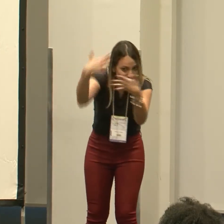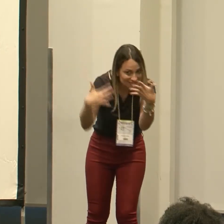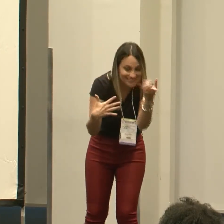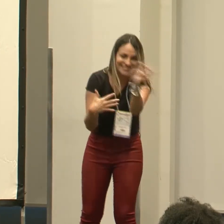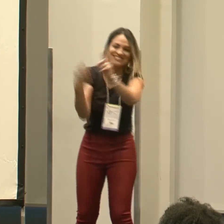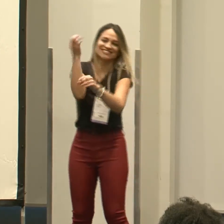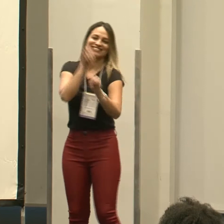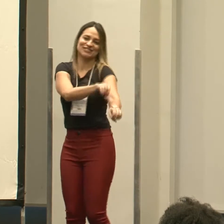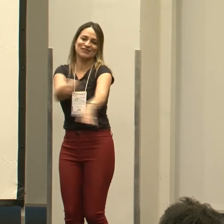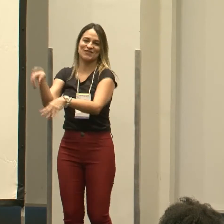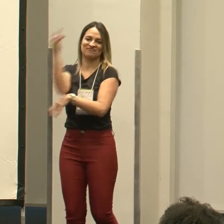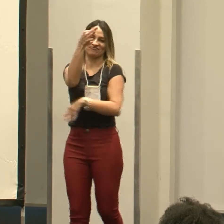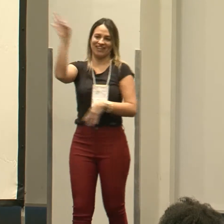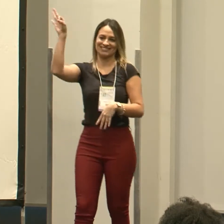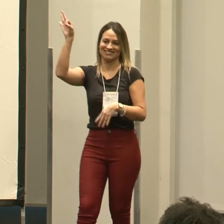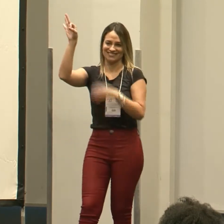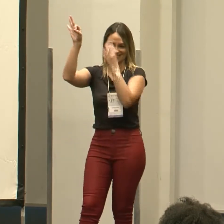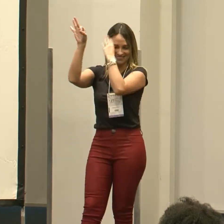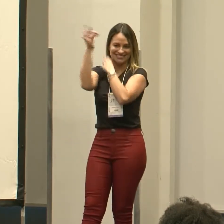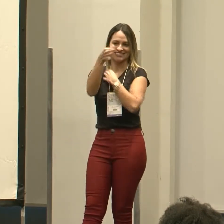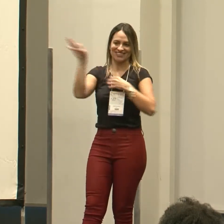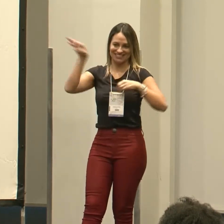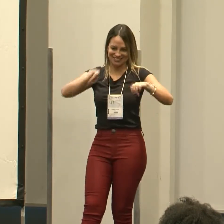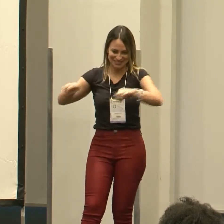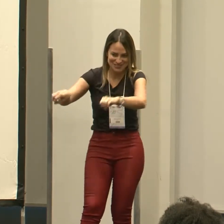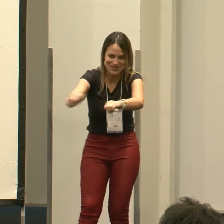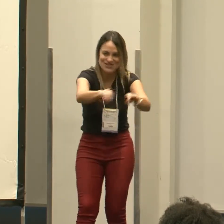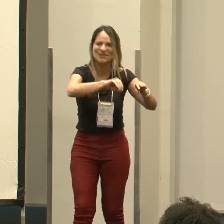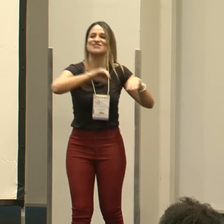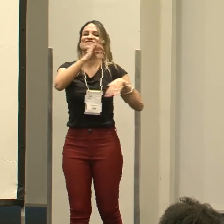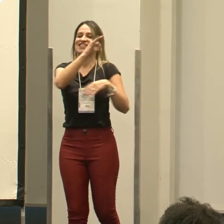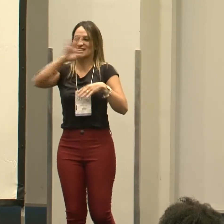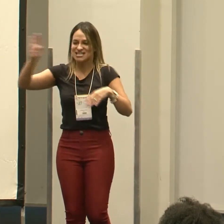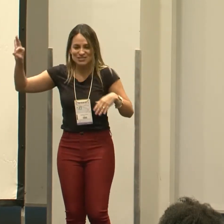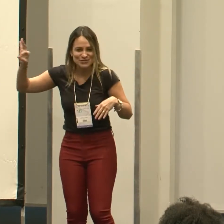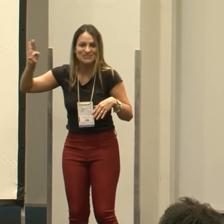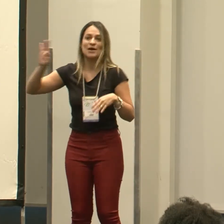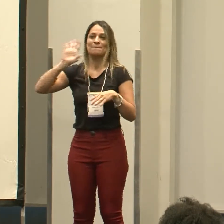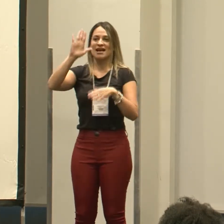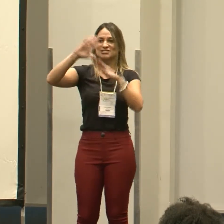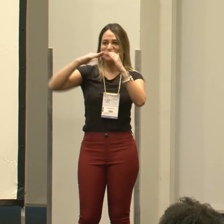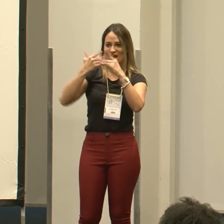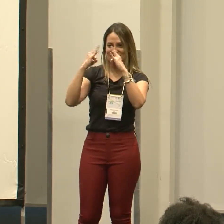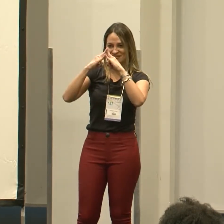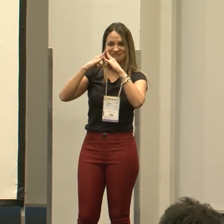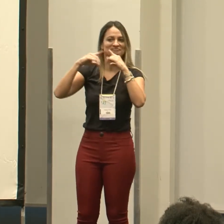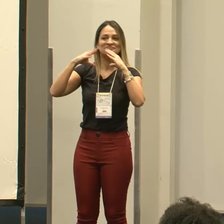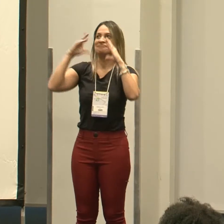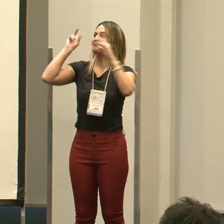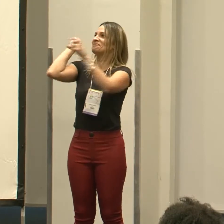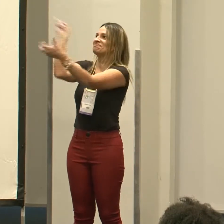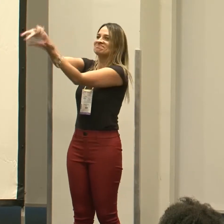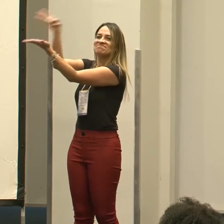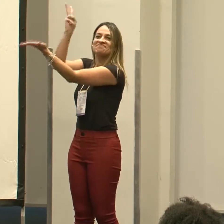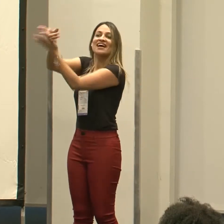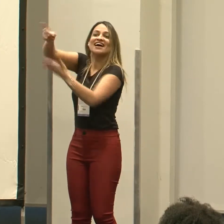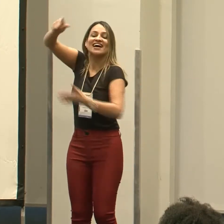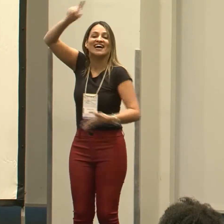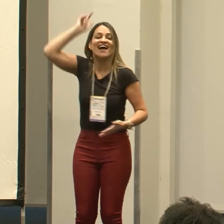tempo, ensinou língua de sinais francesa, não foi Libras, então ele ensina língua de sinais para os alunos aqui